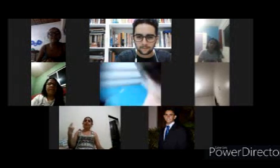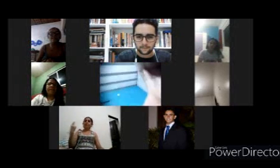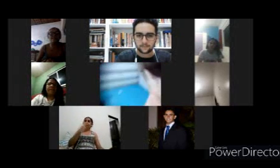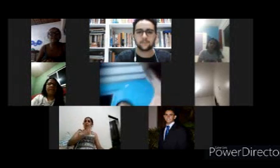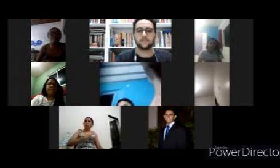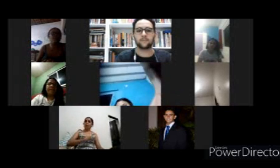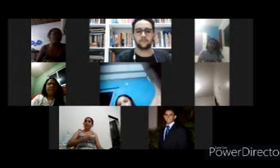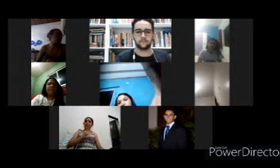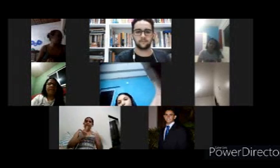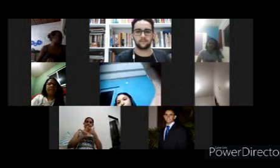Meu nome